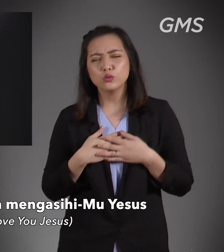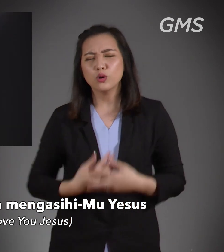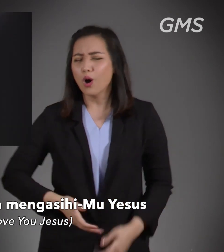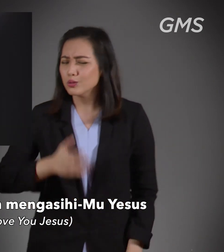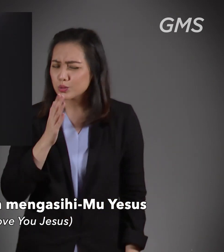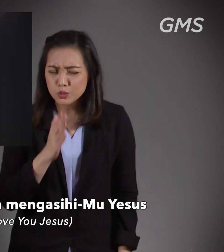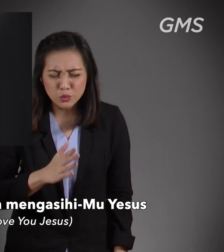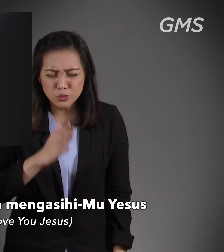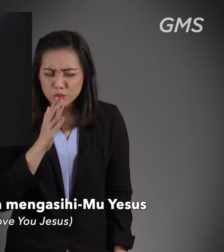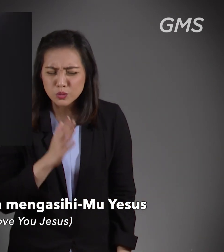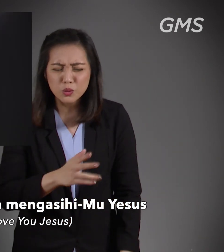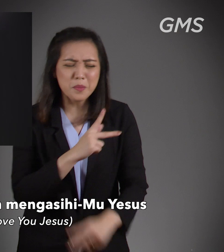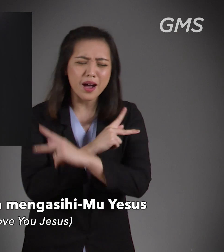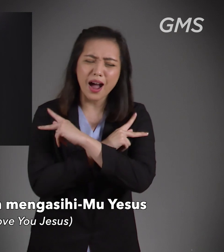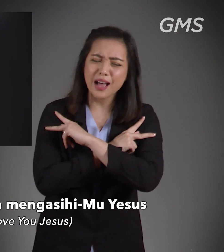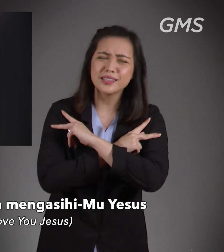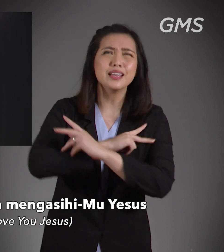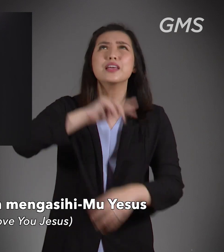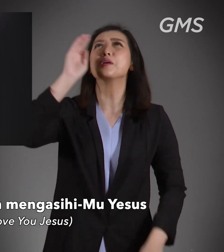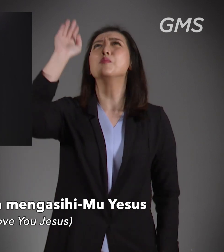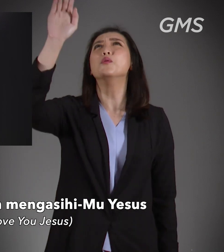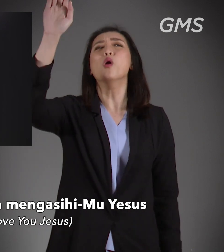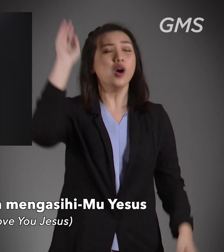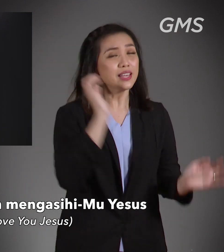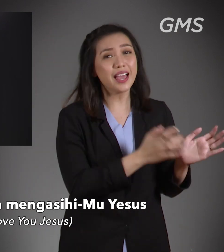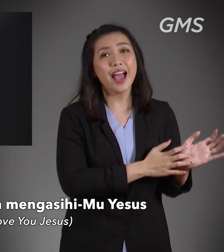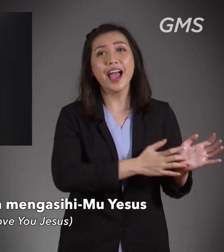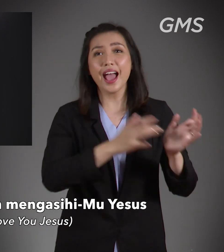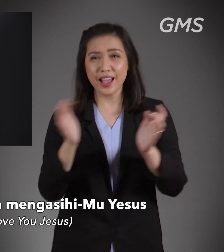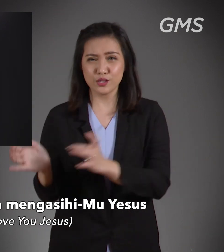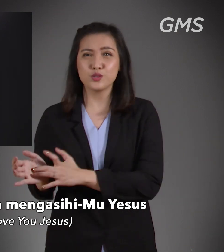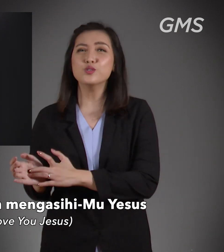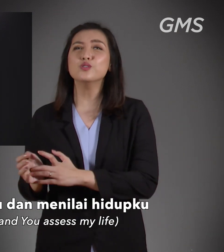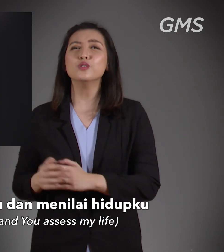apakah ku sungguh mengasihimu,